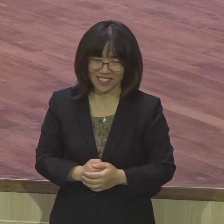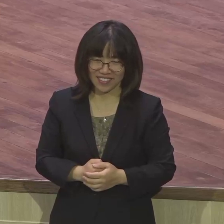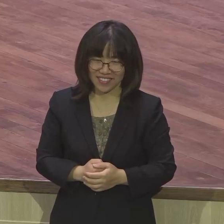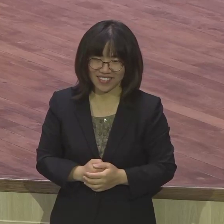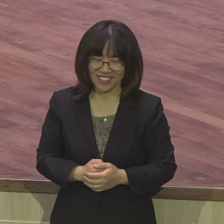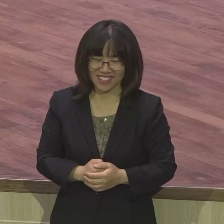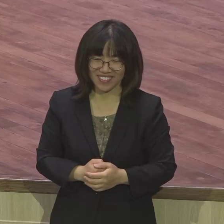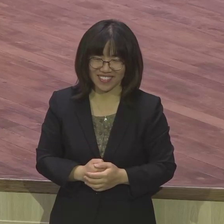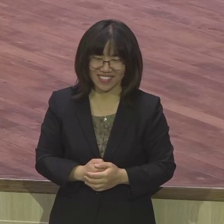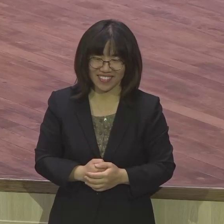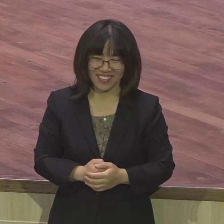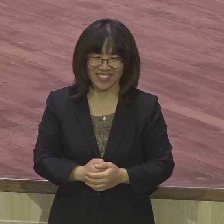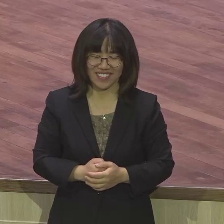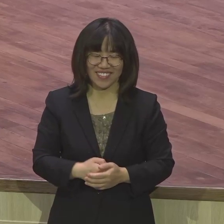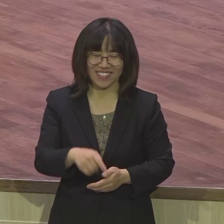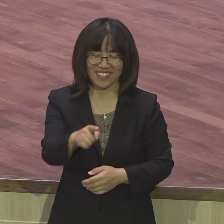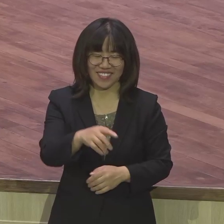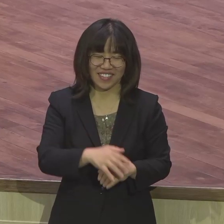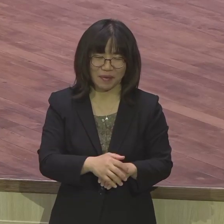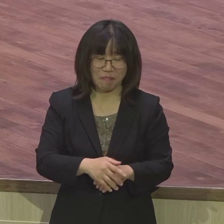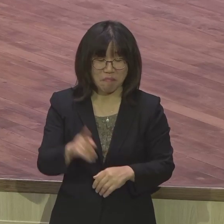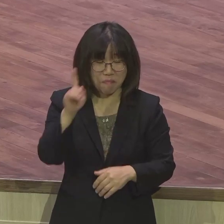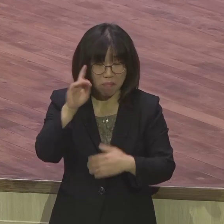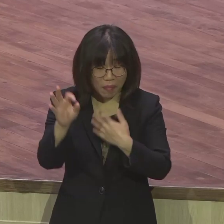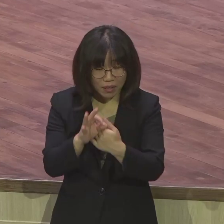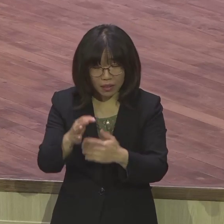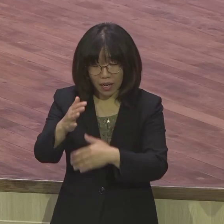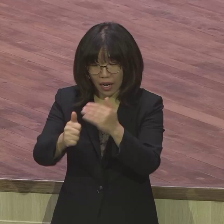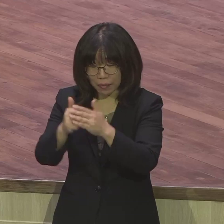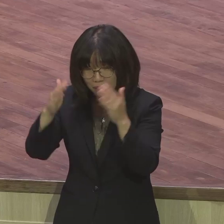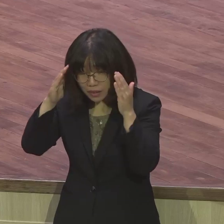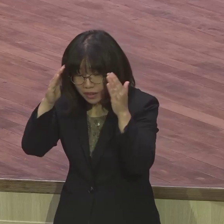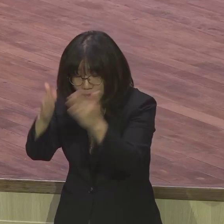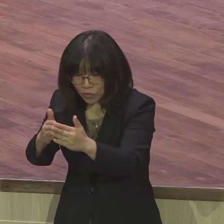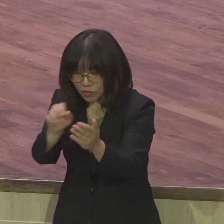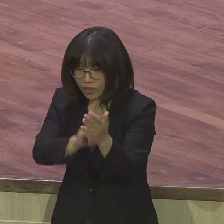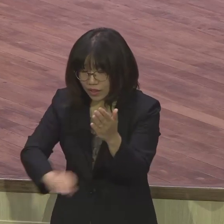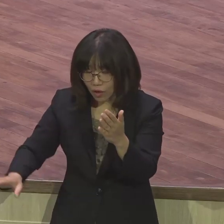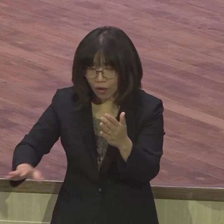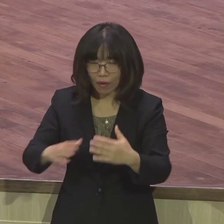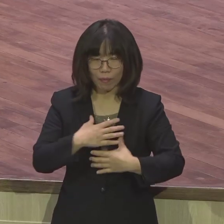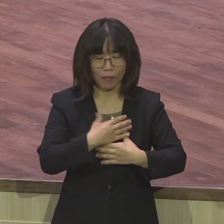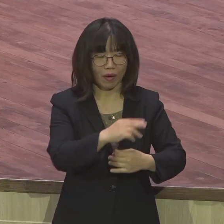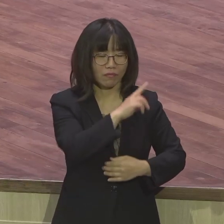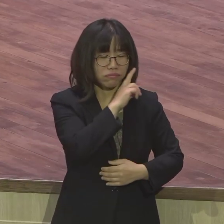오늘 하나님이, 사실 엘리야에게는 하나님이 사랑하셔서 부르신 거예요, 사실은.